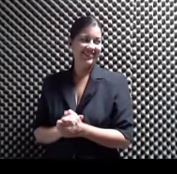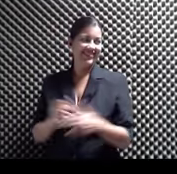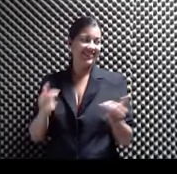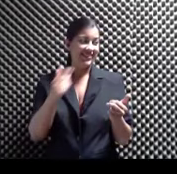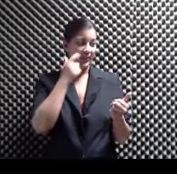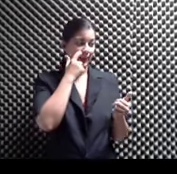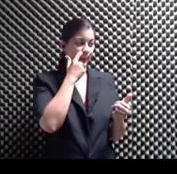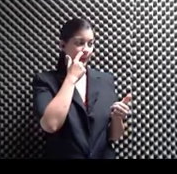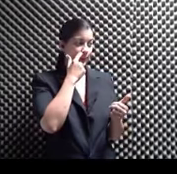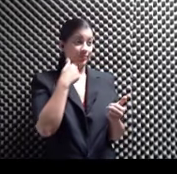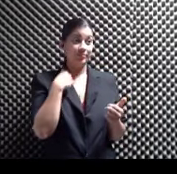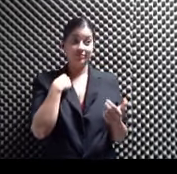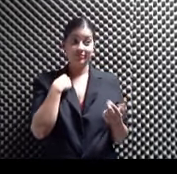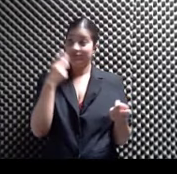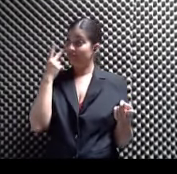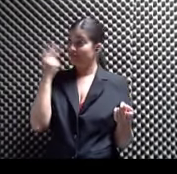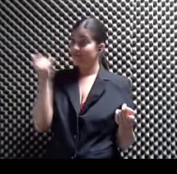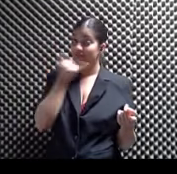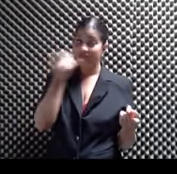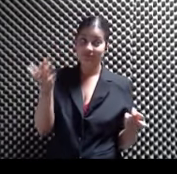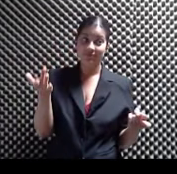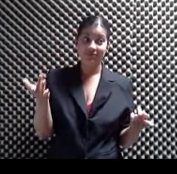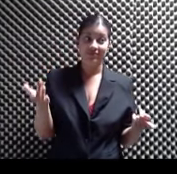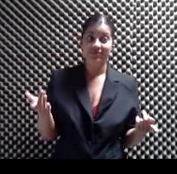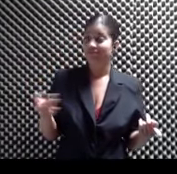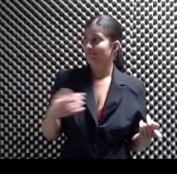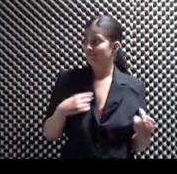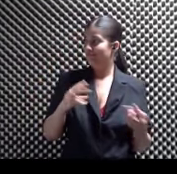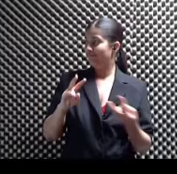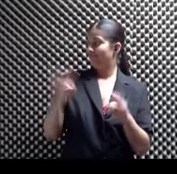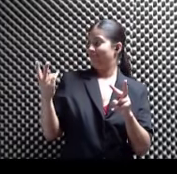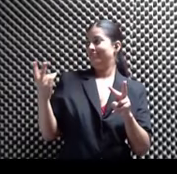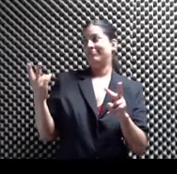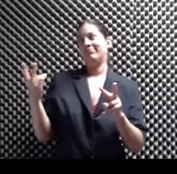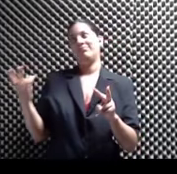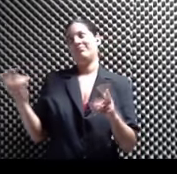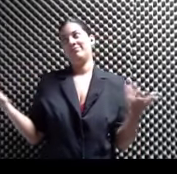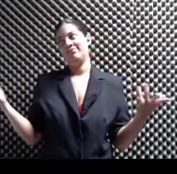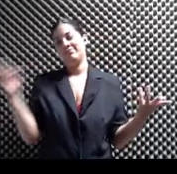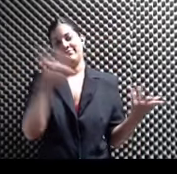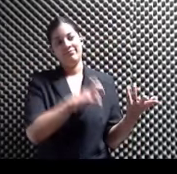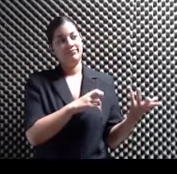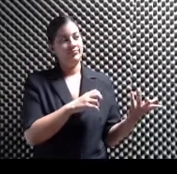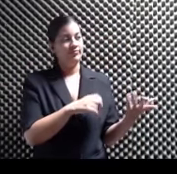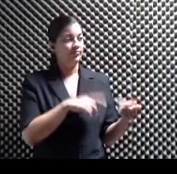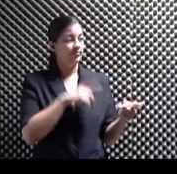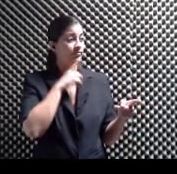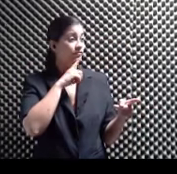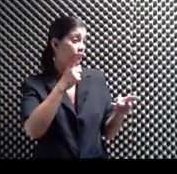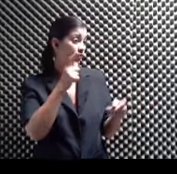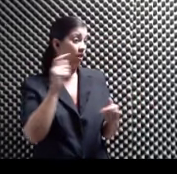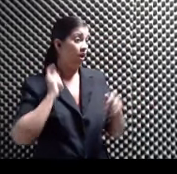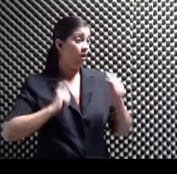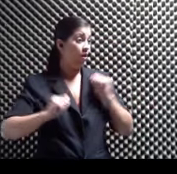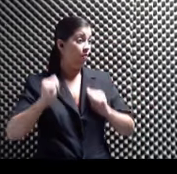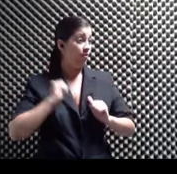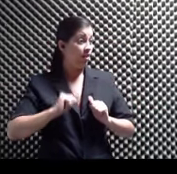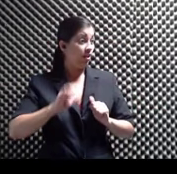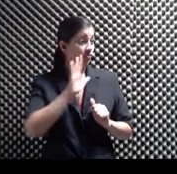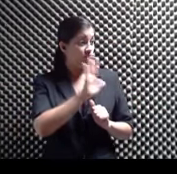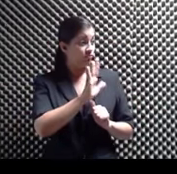¿Cómo es que tú dices que el desdoble qué? El desdoble es increíble. No, está chido. Eso es un casting para una de tus obras. ¿Tú crees? Él lo está haciendo